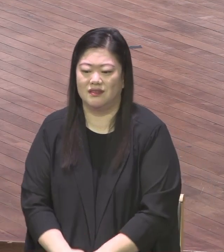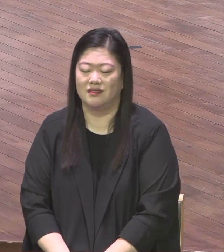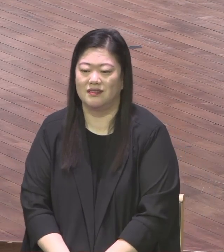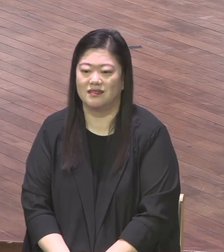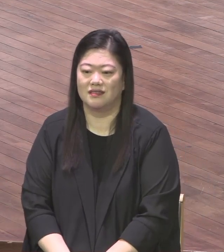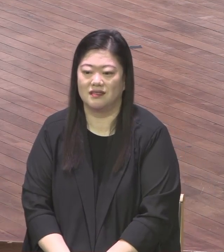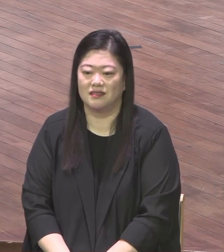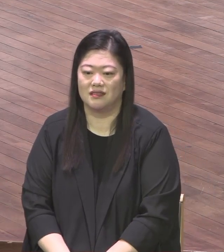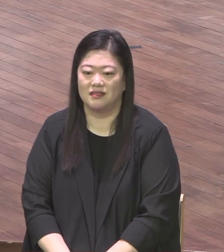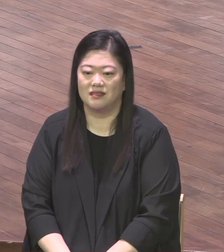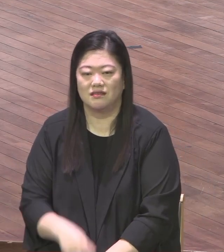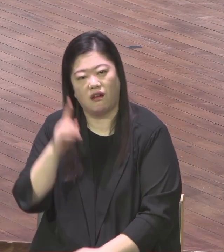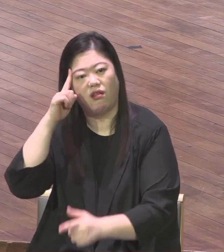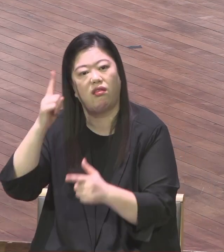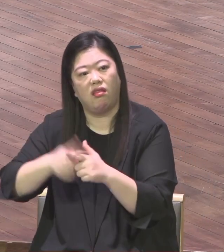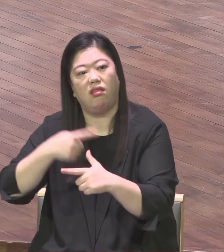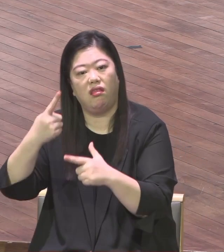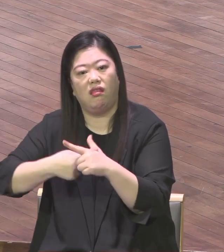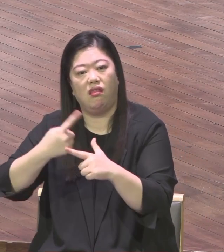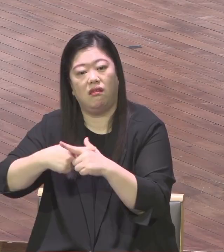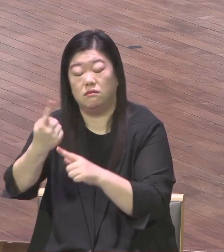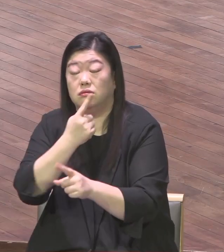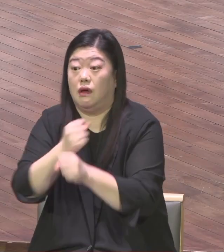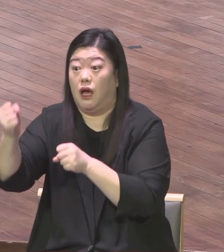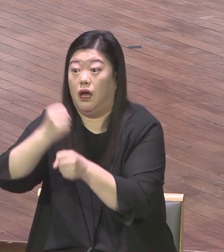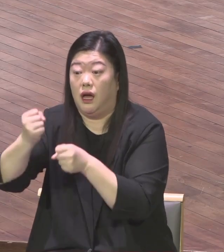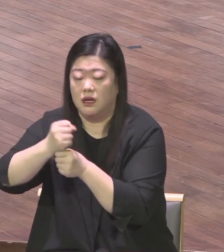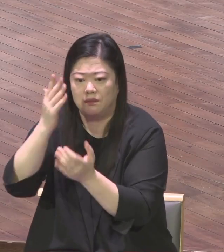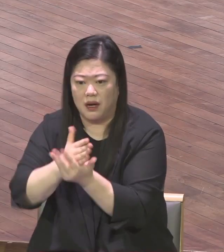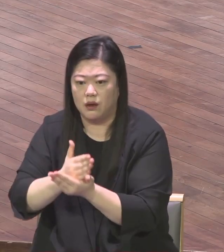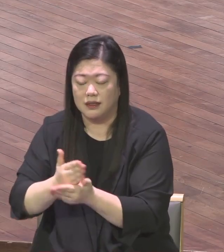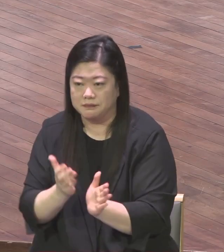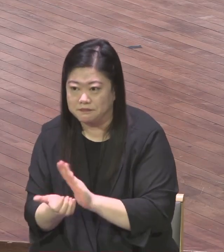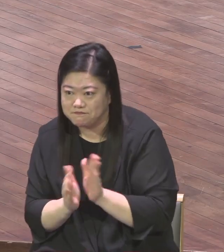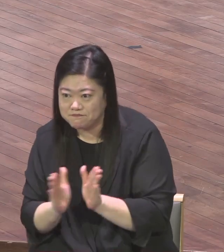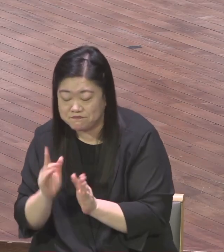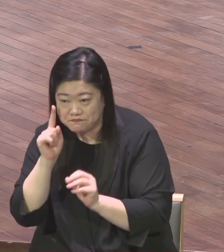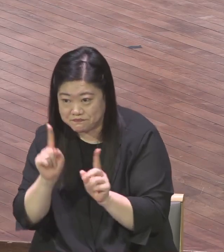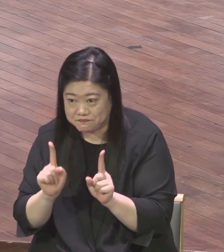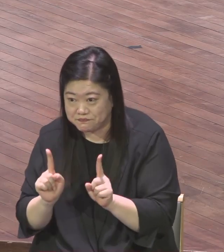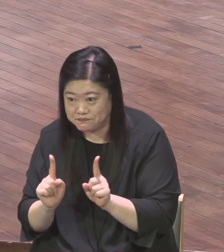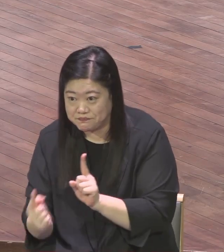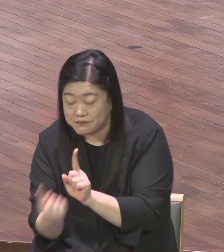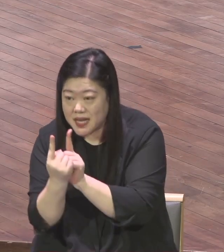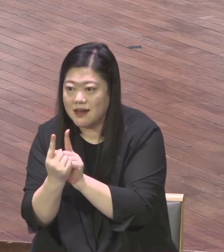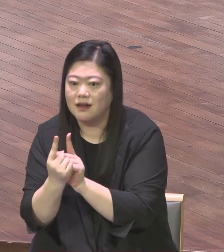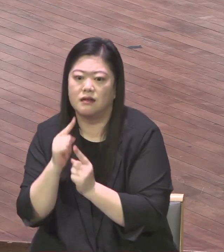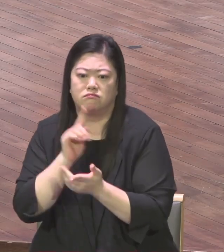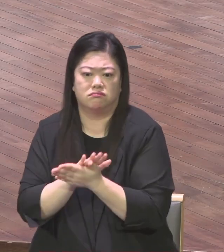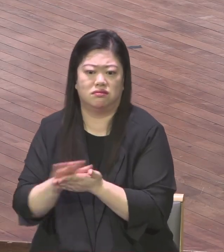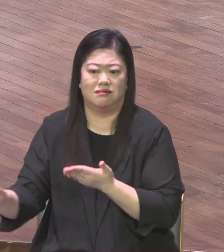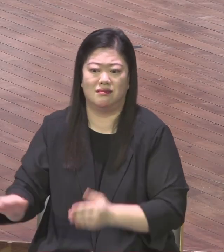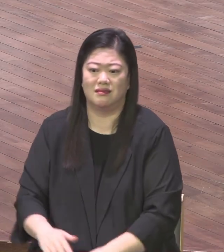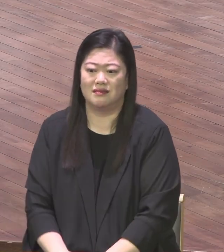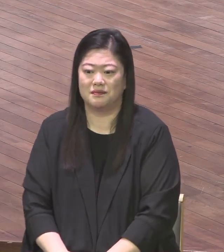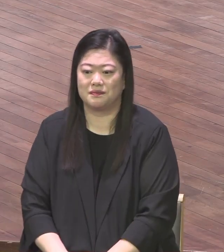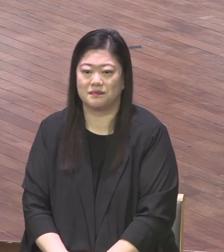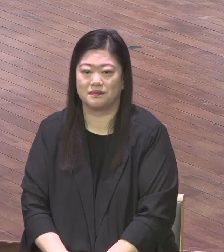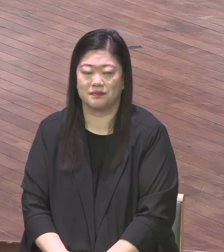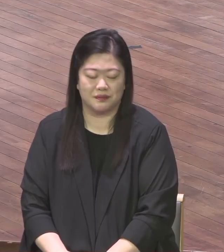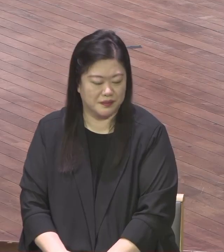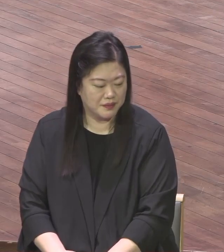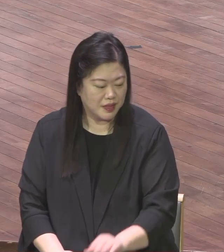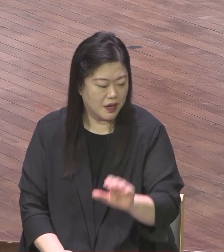헛짓하지 말고 깨어 정신 차리고 있어라. 그러면서 본문 8절에 구체적으로 답을 주고 있습니다.